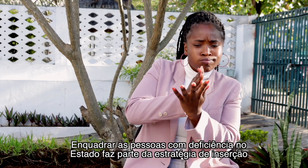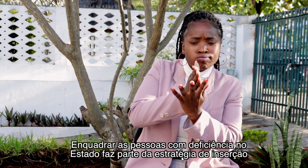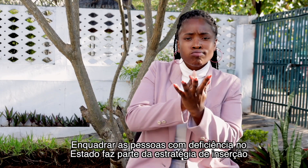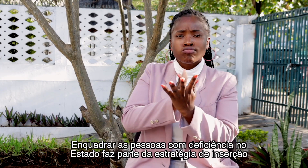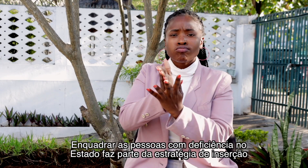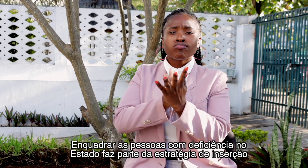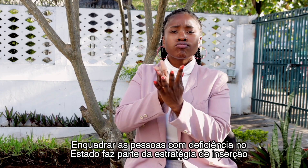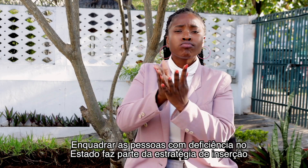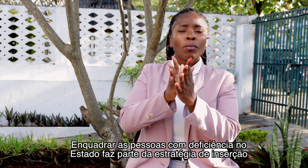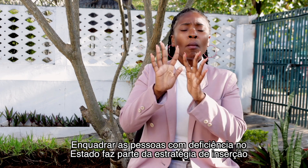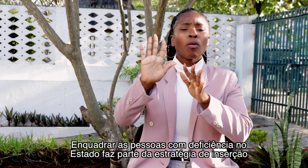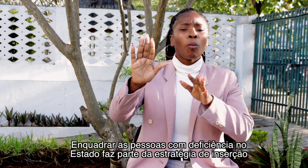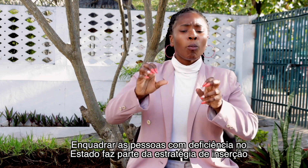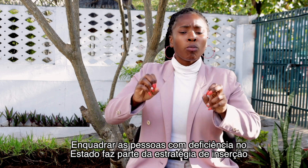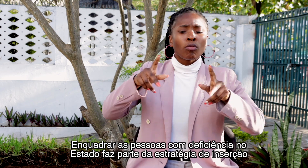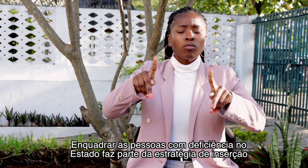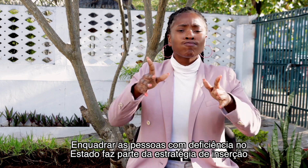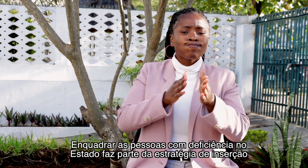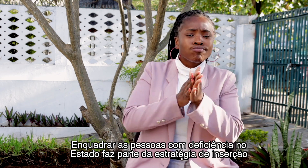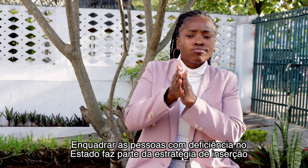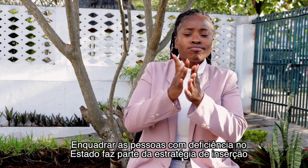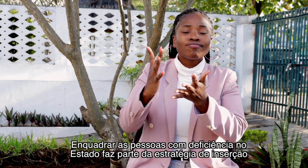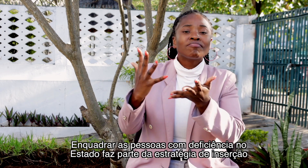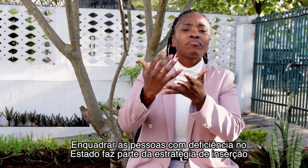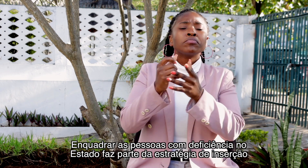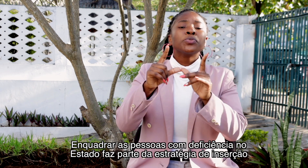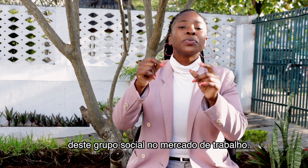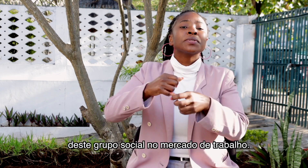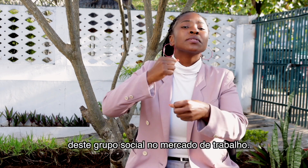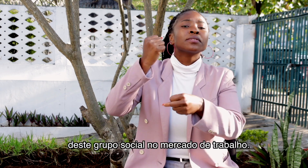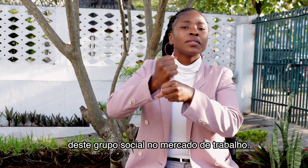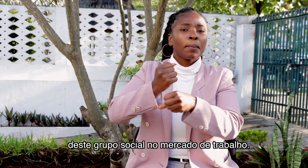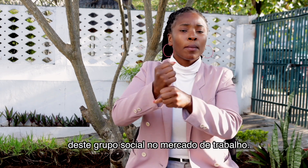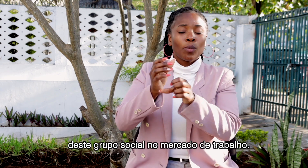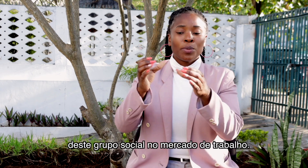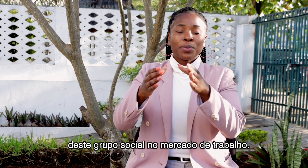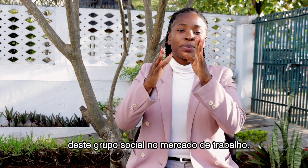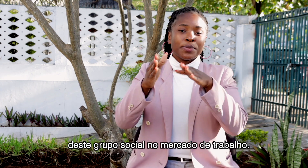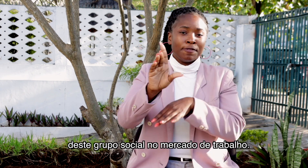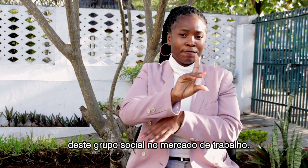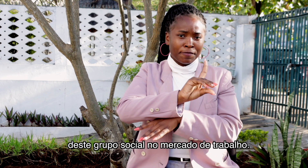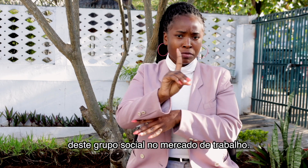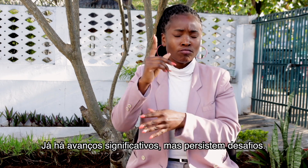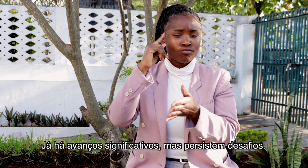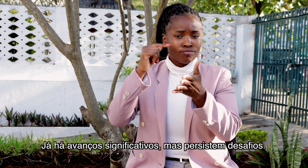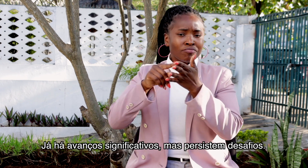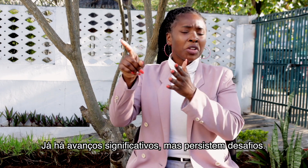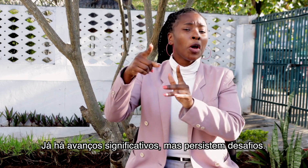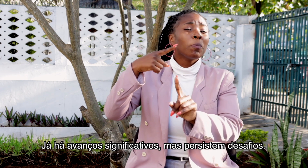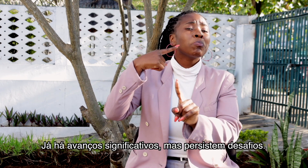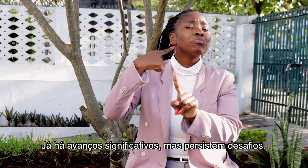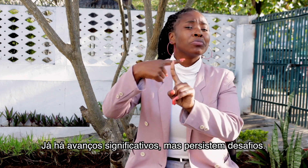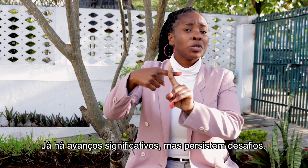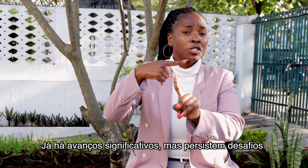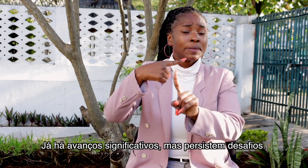Enquadrar as pessoas com deficiência no Estado faz parte da estratégia de inserção deste grupo social no mercado de trabalho. Já